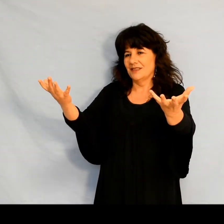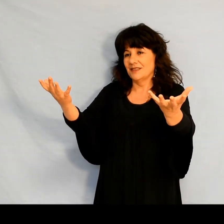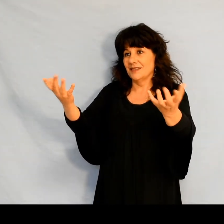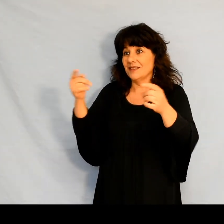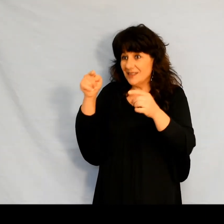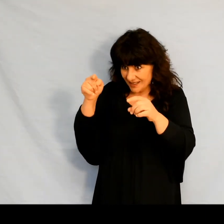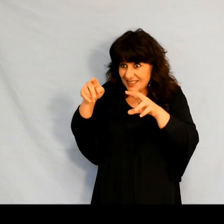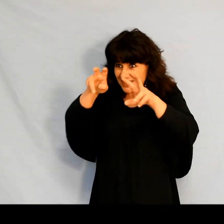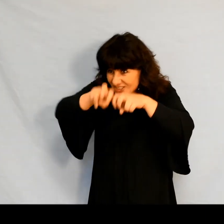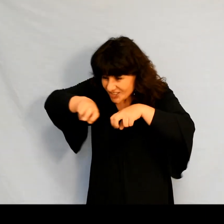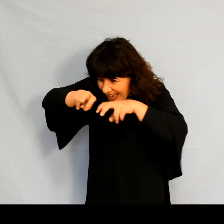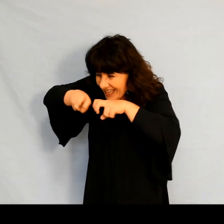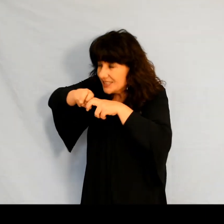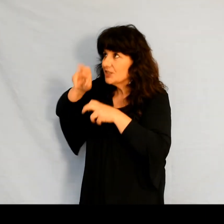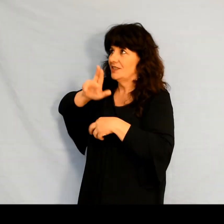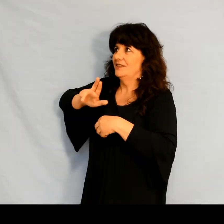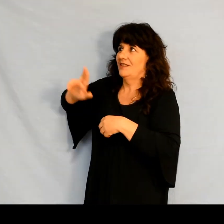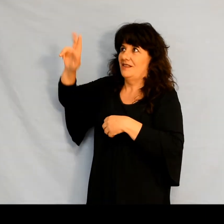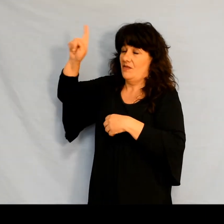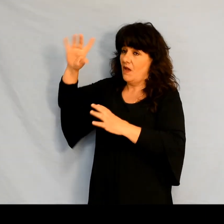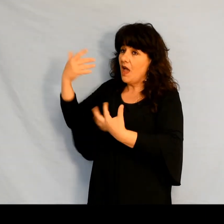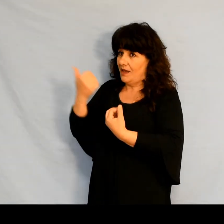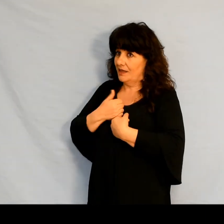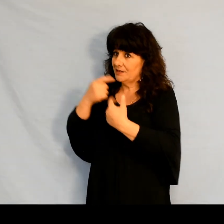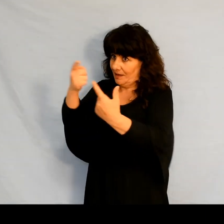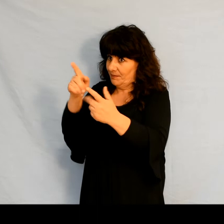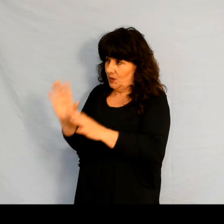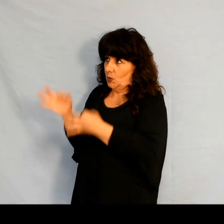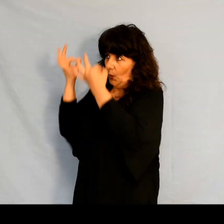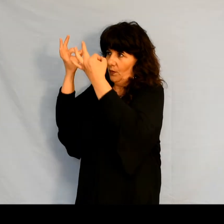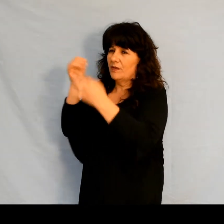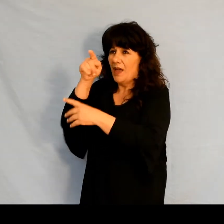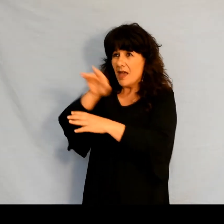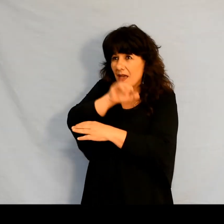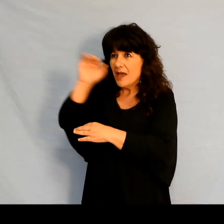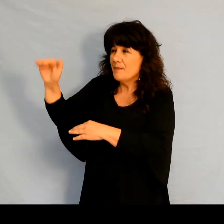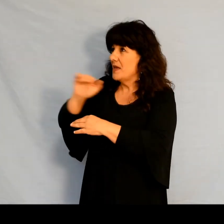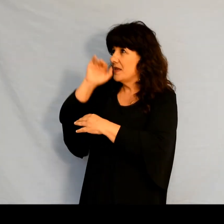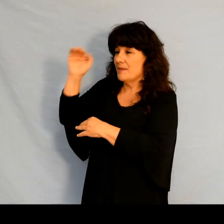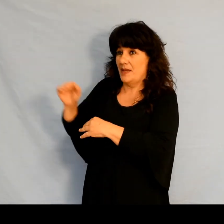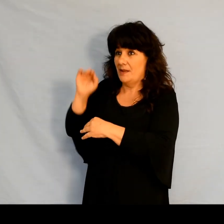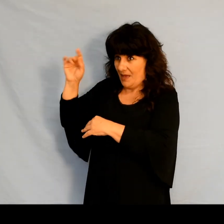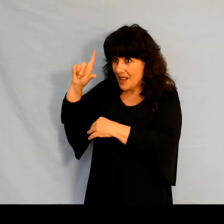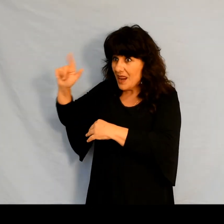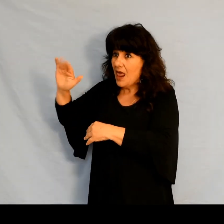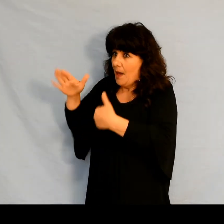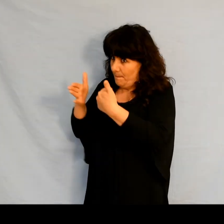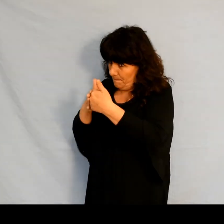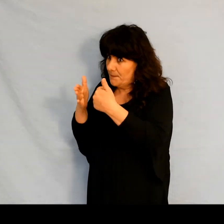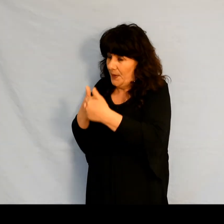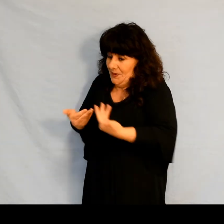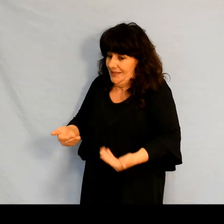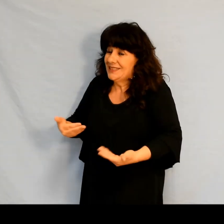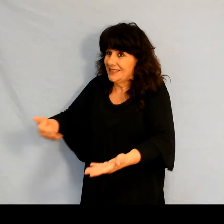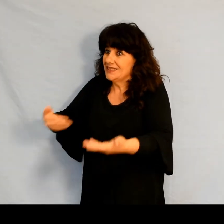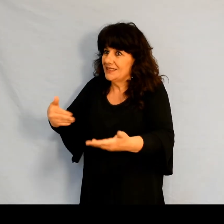Cherchez le Seigneur tant qu'il se laisse trouver. Invoquez-le tant qu'il est proche. Que les méchants abandonnent son